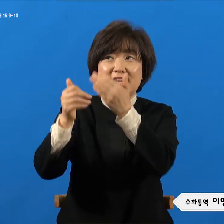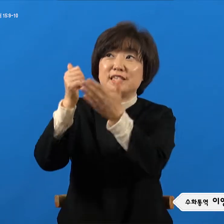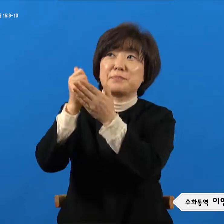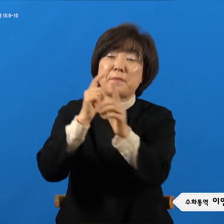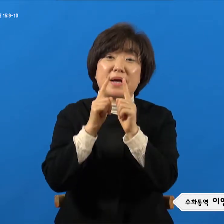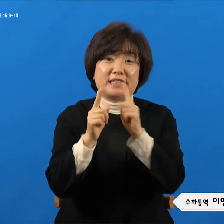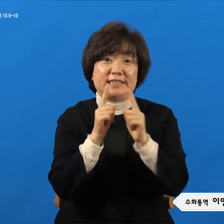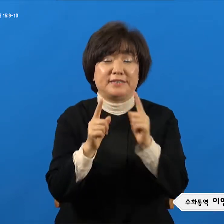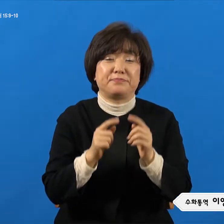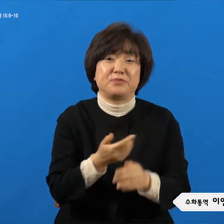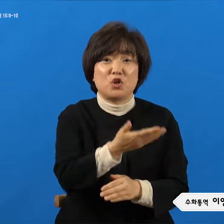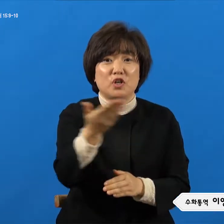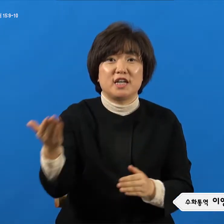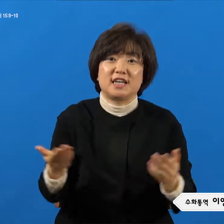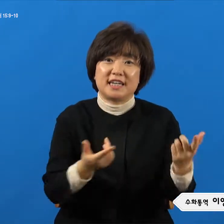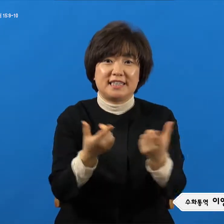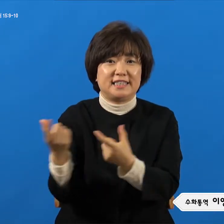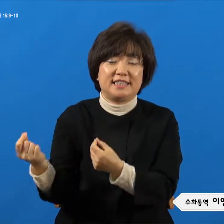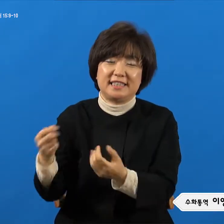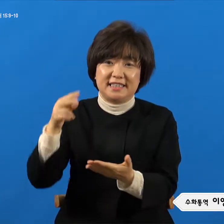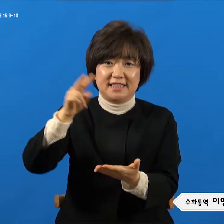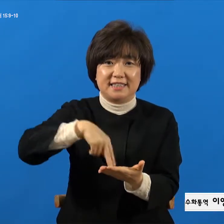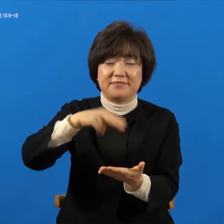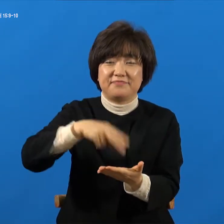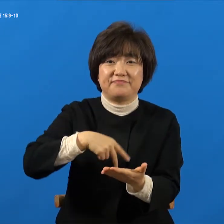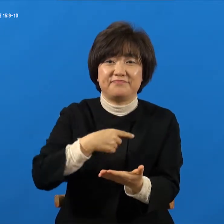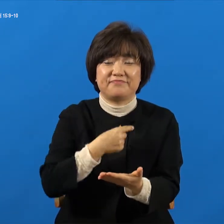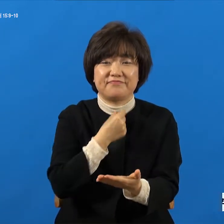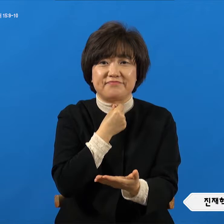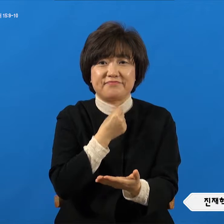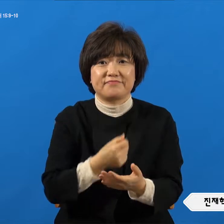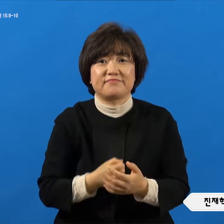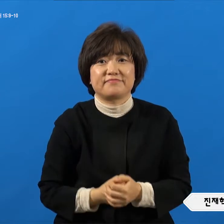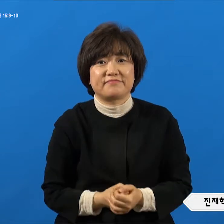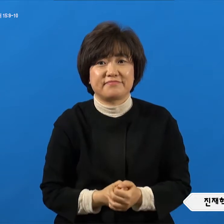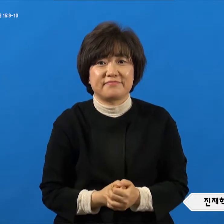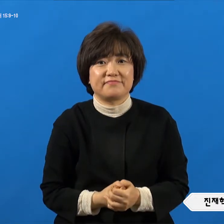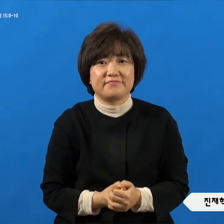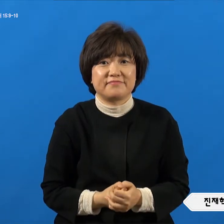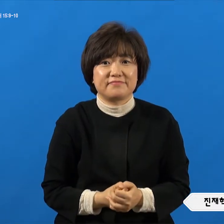하나님의 말씀 저희들이 같이 나누고자 합니다.